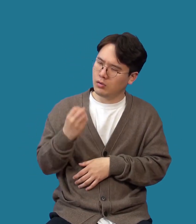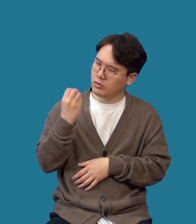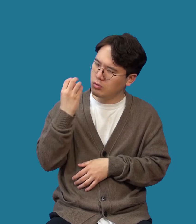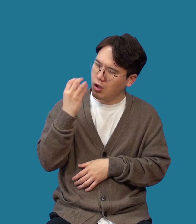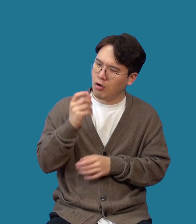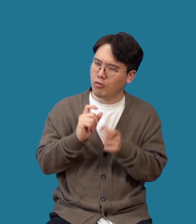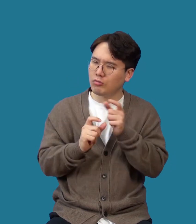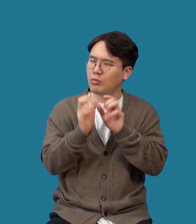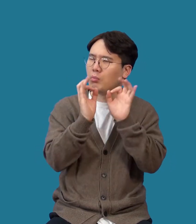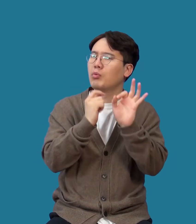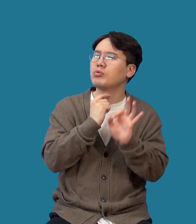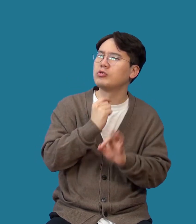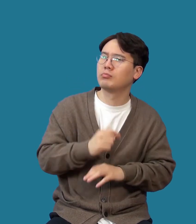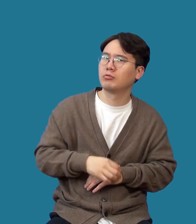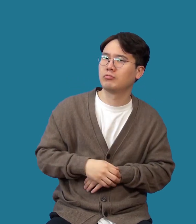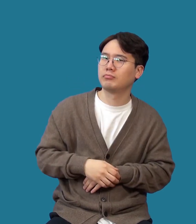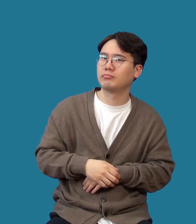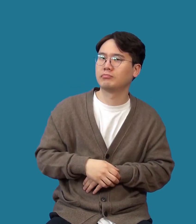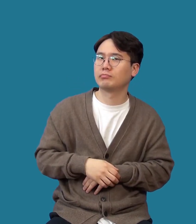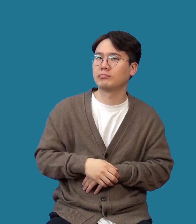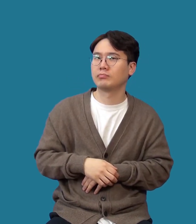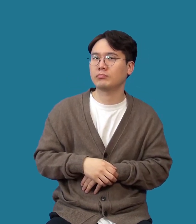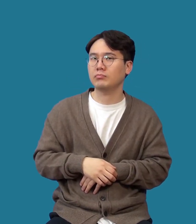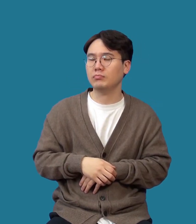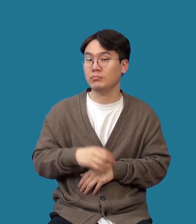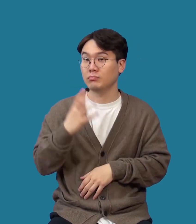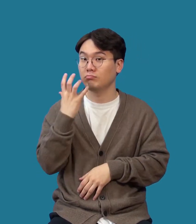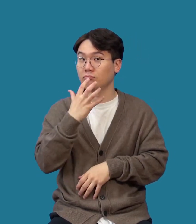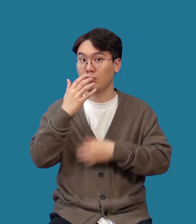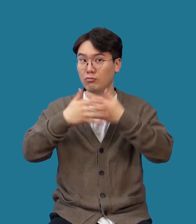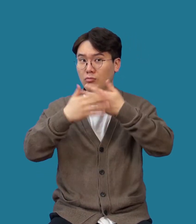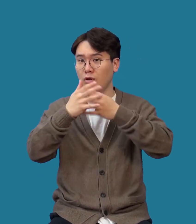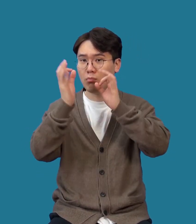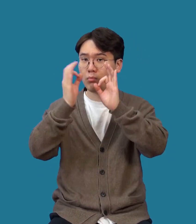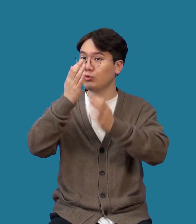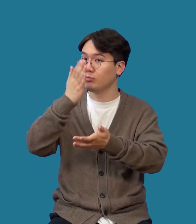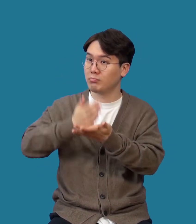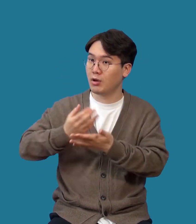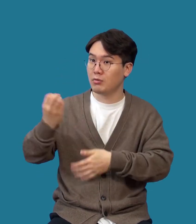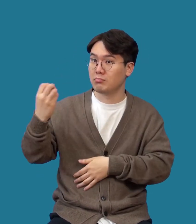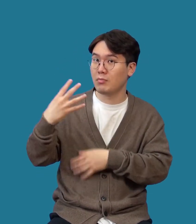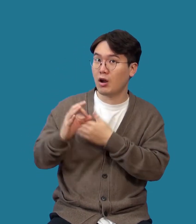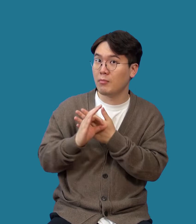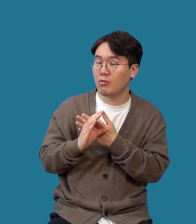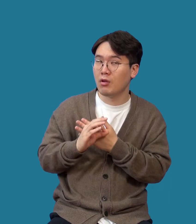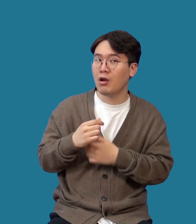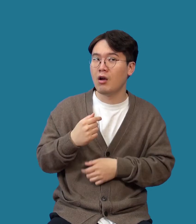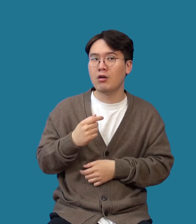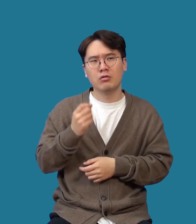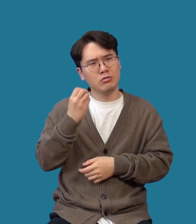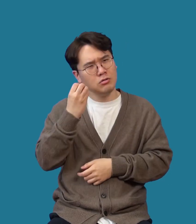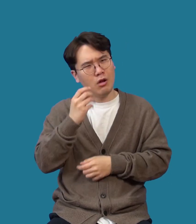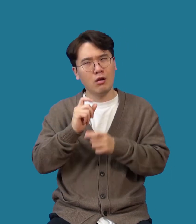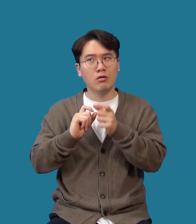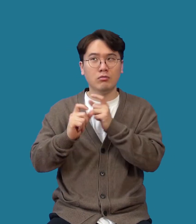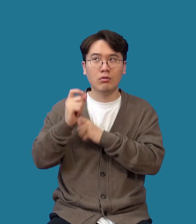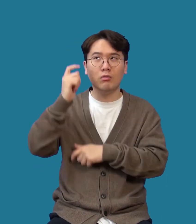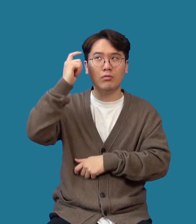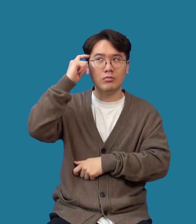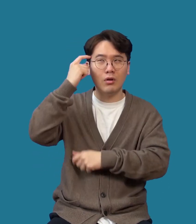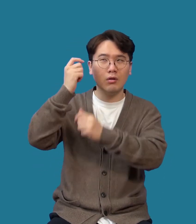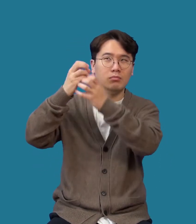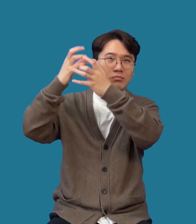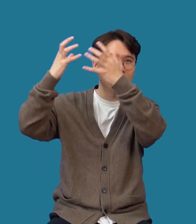포르노 그런 거 보지 마세요 하면 이상하게 포르노에 대한 상상이 막 더 그때부터 시작이 되고 더